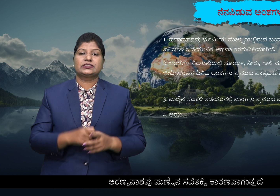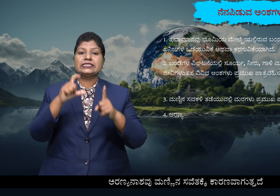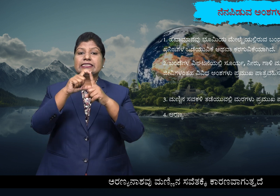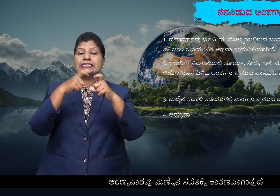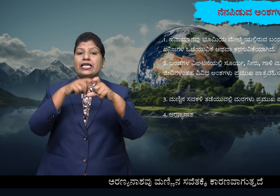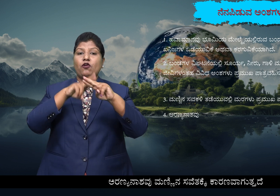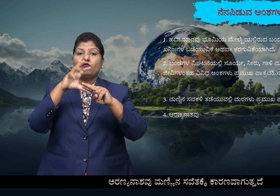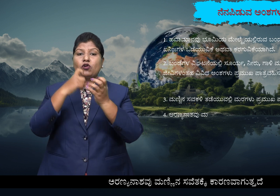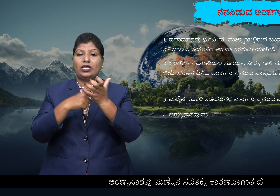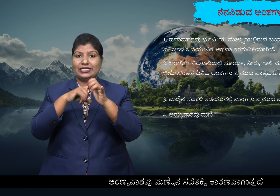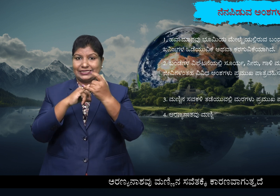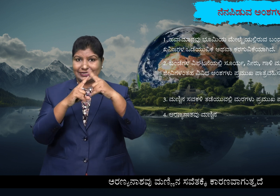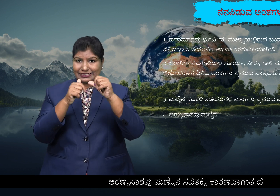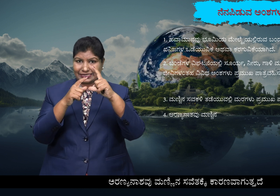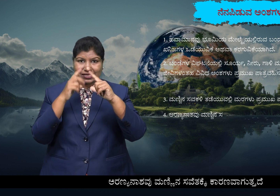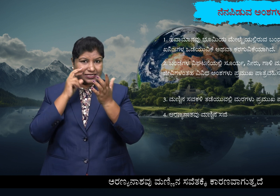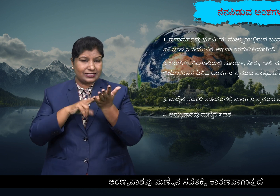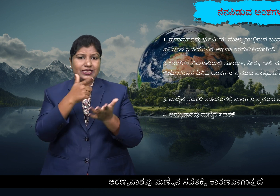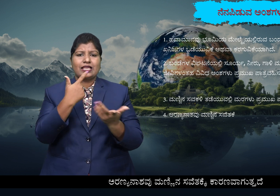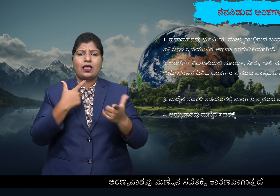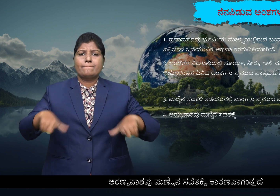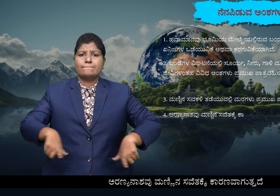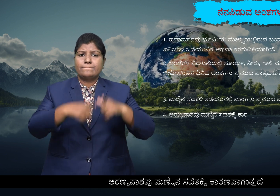ಅರಣ್ಯನಾಶವು ಮಣ್ಣಿನ ಸವೆತಕ್ಕೆ ಕಾರಣವಾಗುತ್ತವೆ.